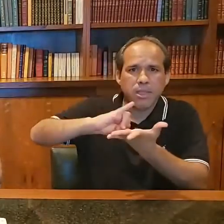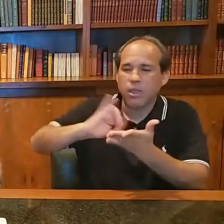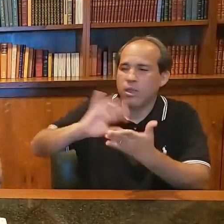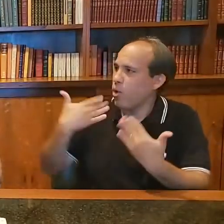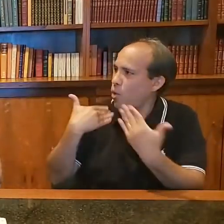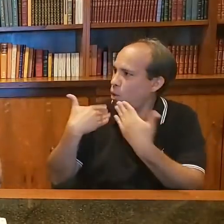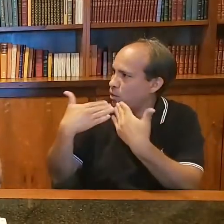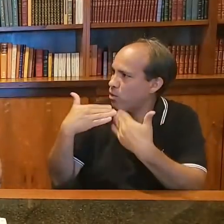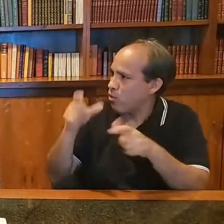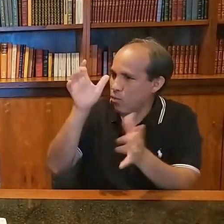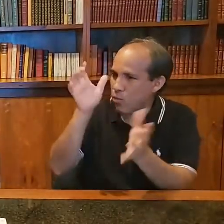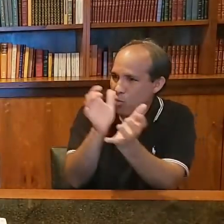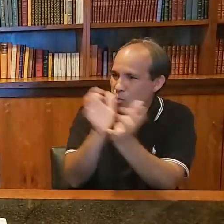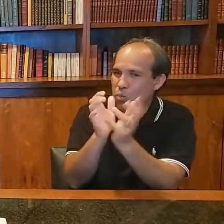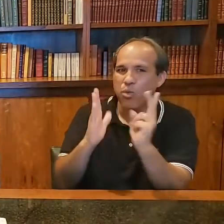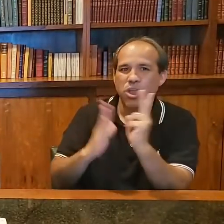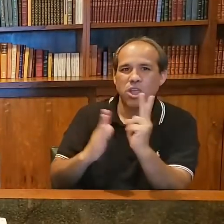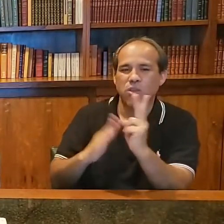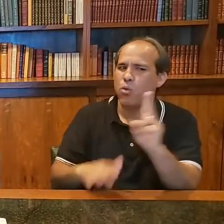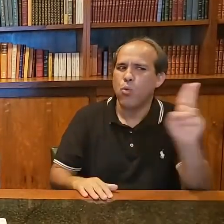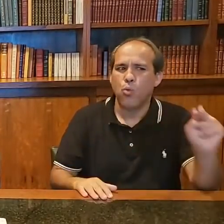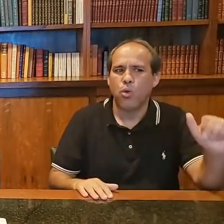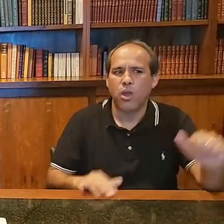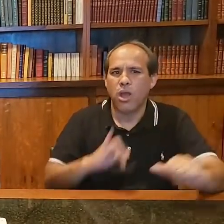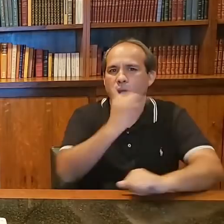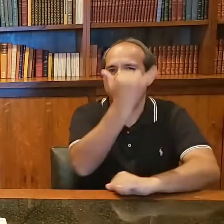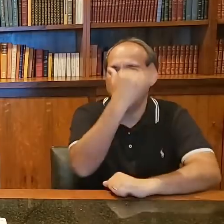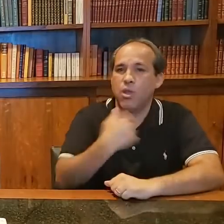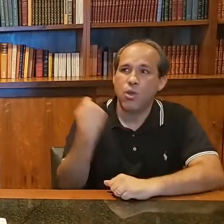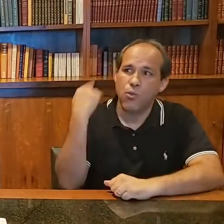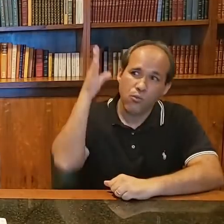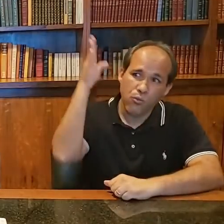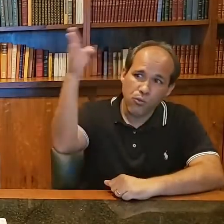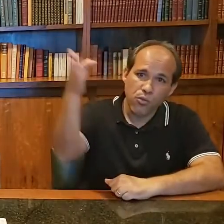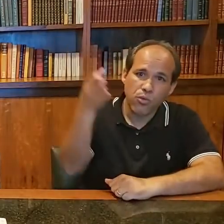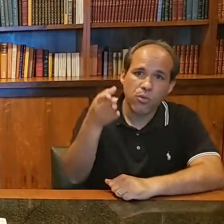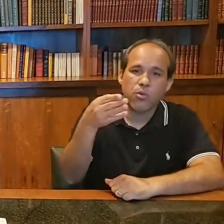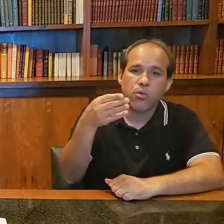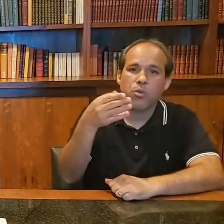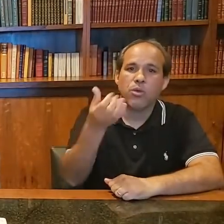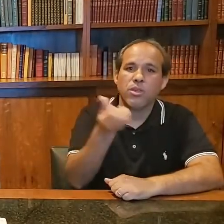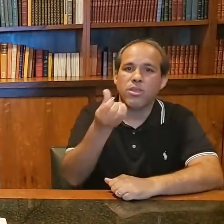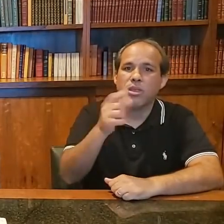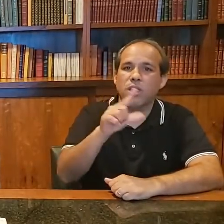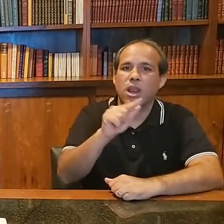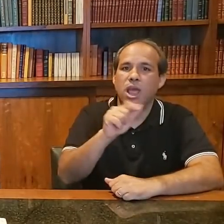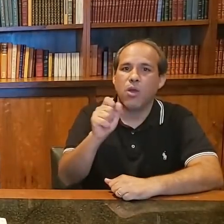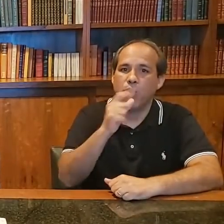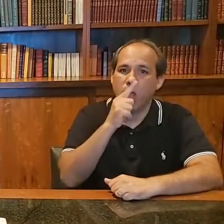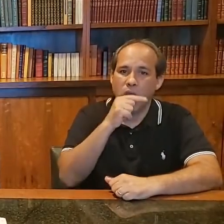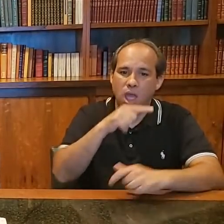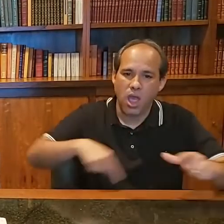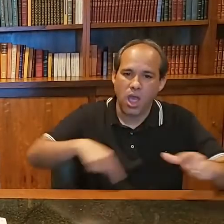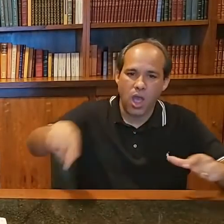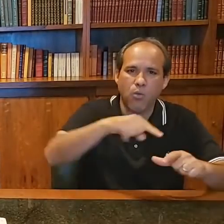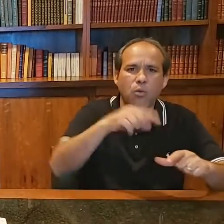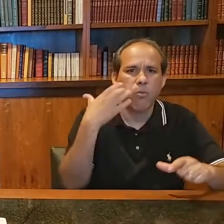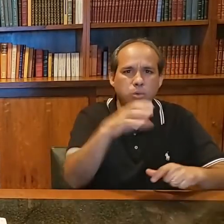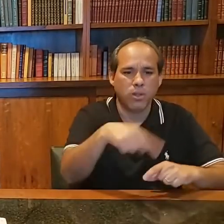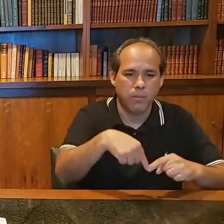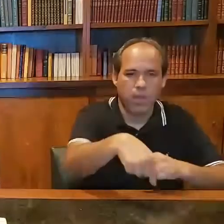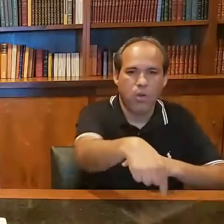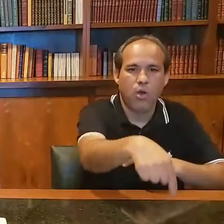índios? Não, nunca tive essa oportunidade. Então eu estive lá no Morro dos Seis Lagos, vou botar o vídeo brevemente no Facebook. lá